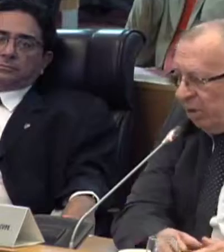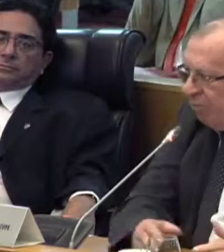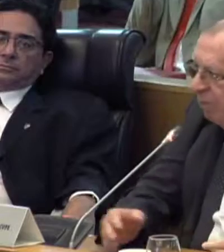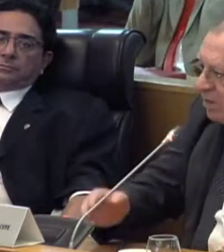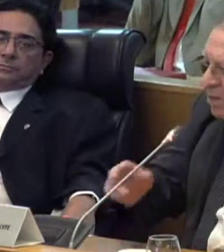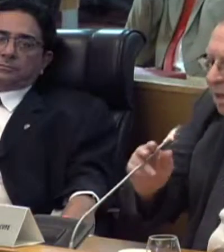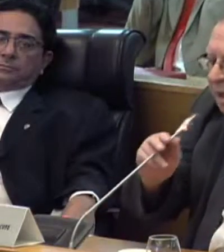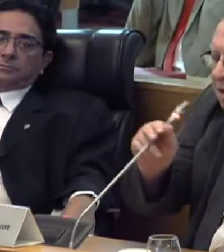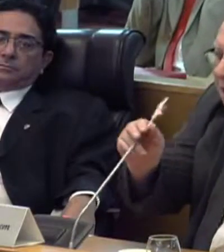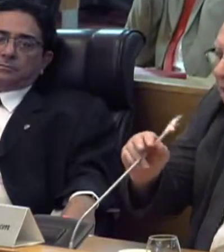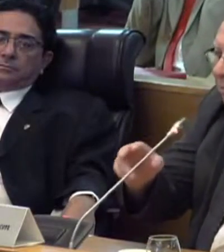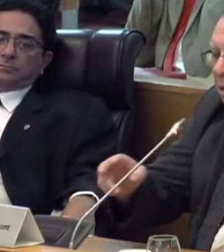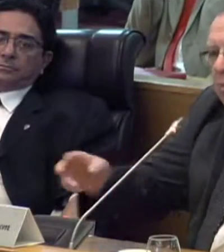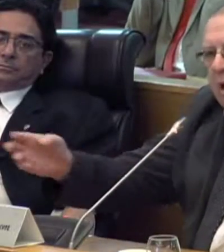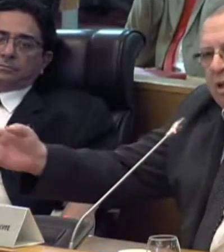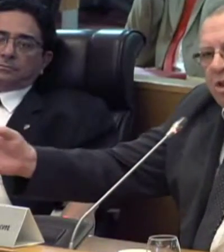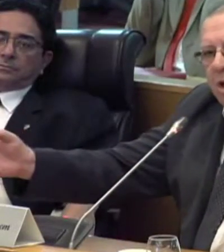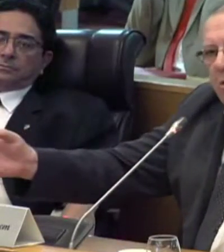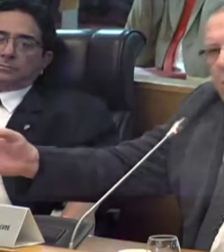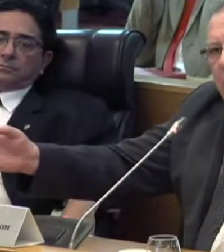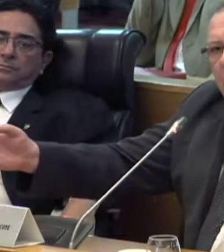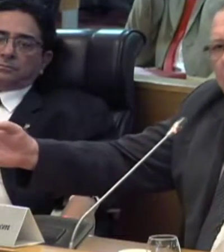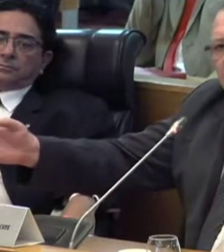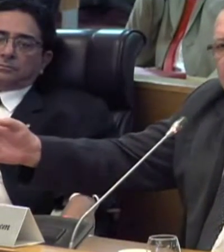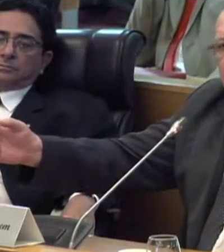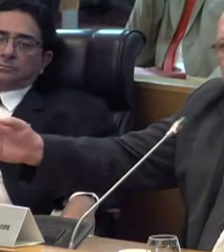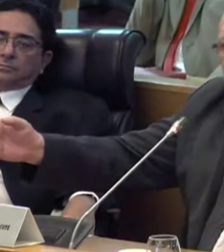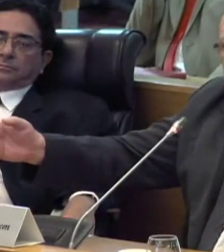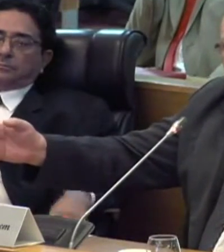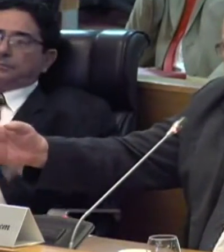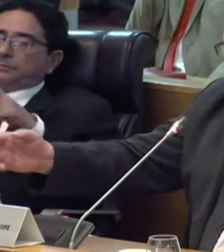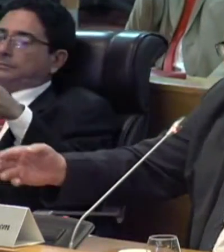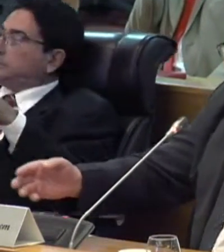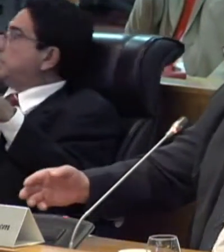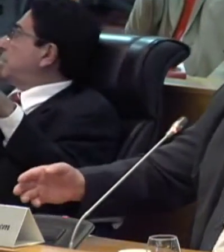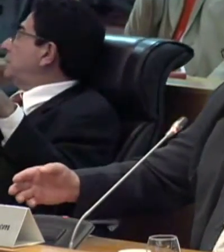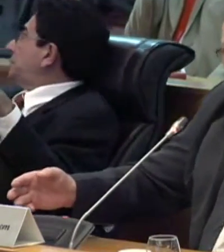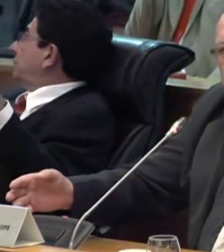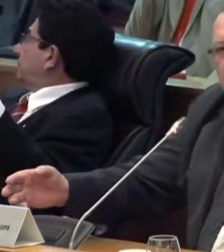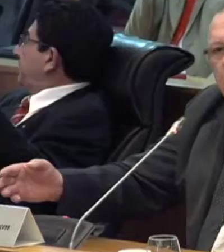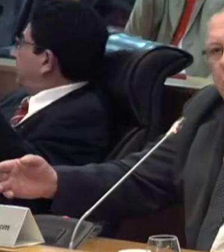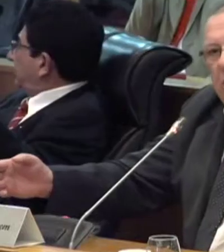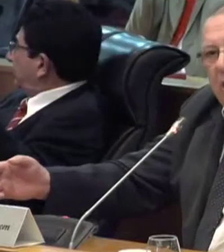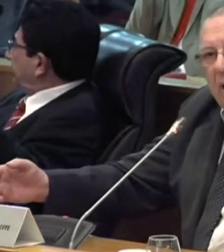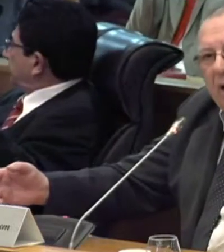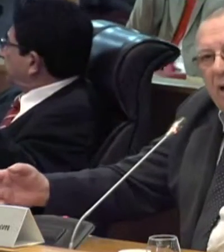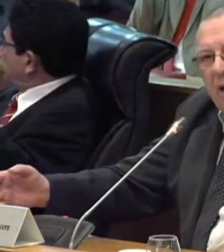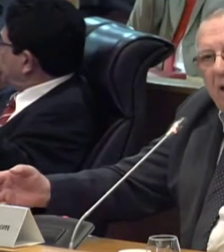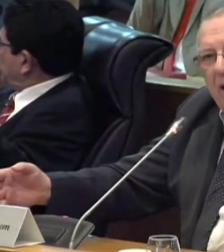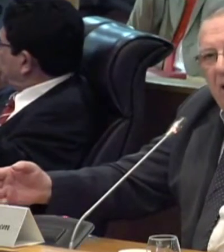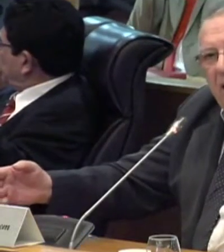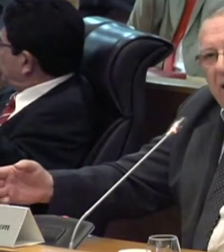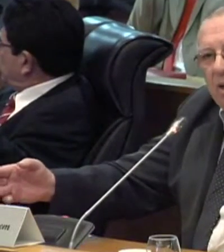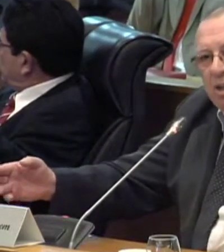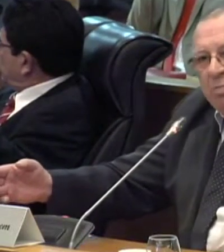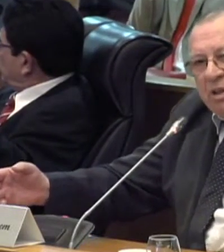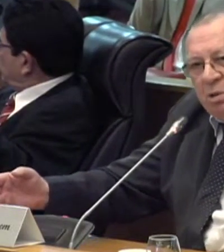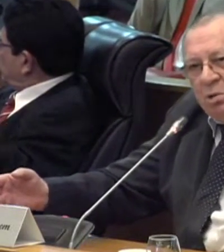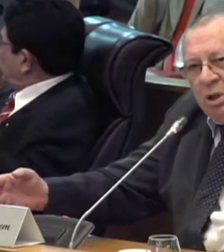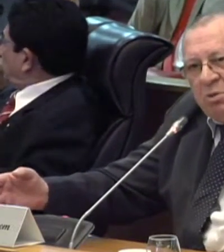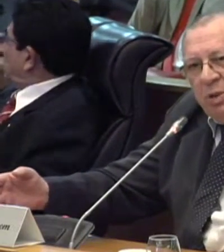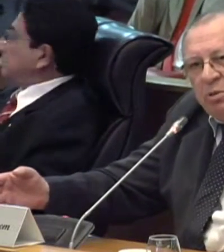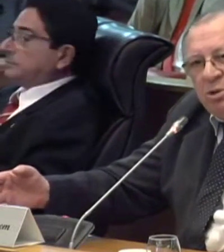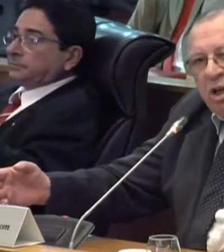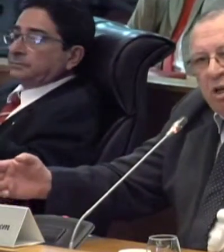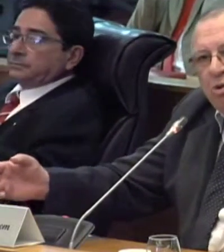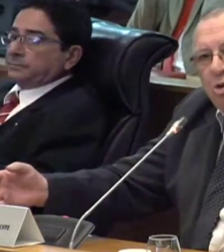teve até um presidente da República que chegou lá na Rocinha e disse: nós não podemos condenar essas